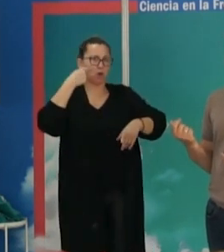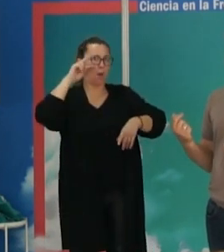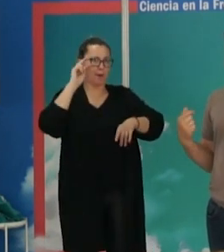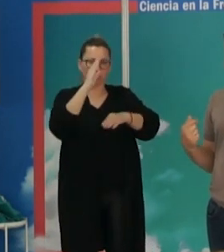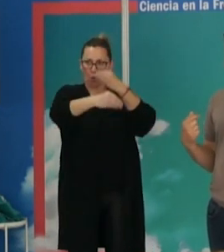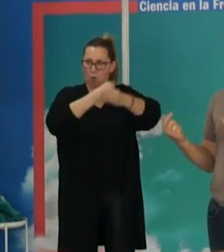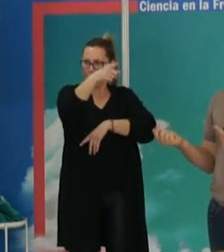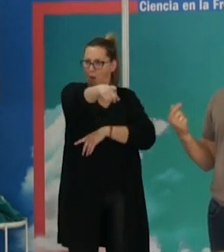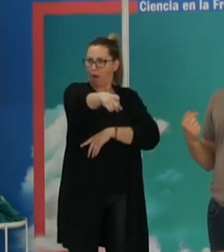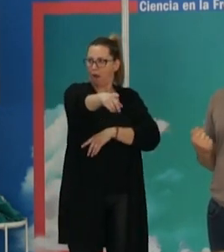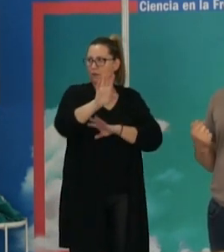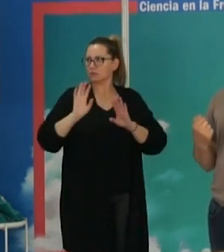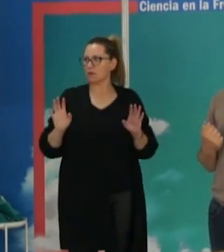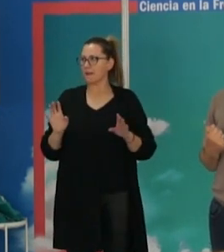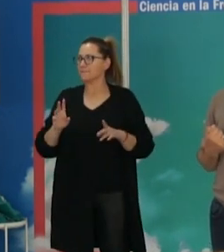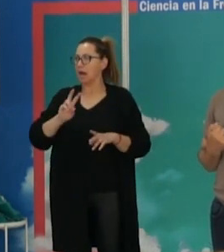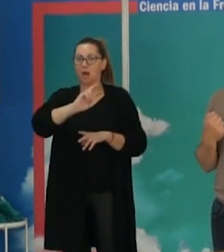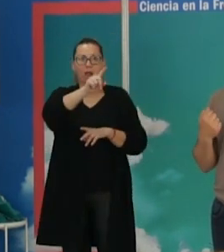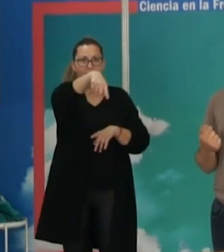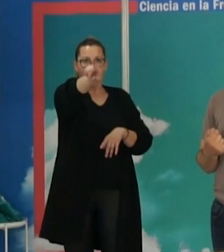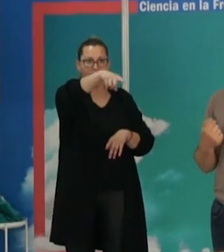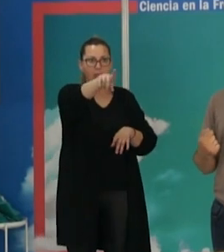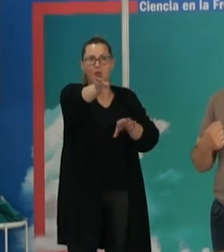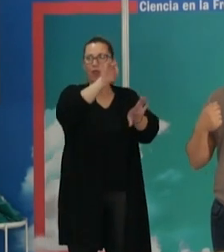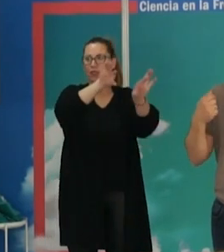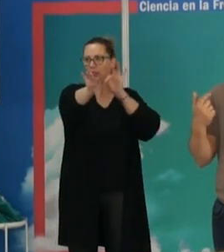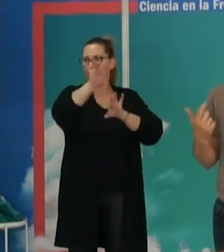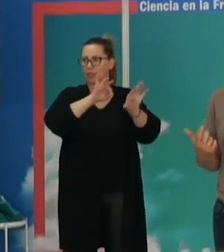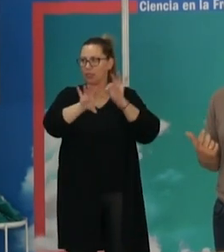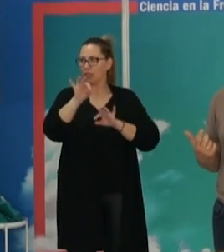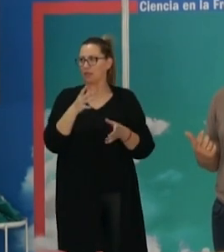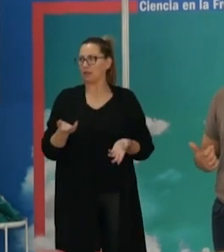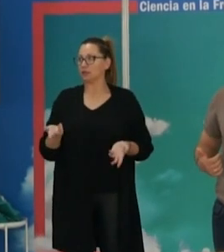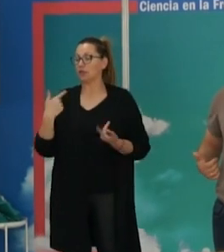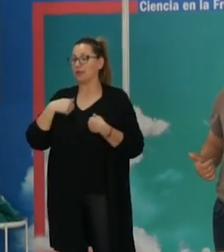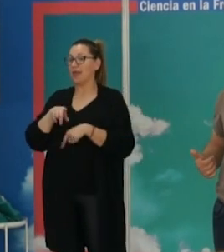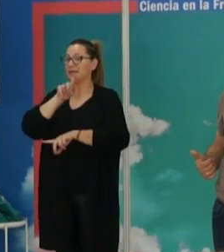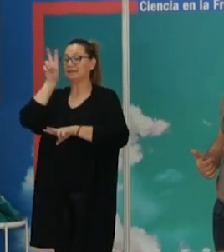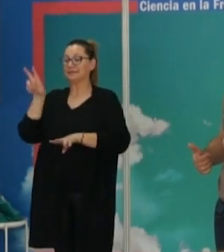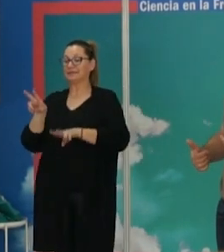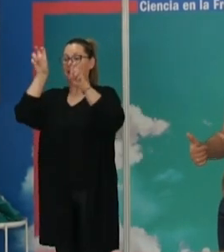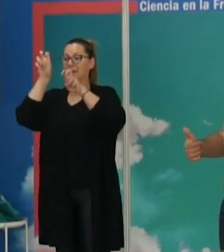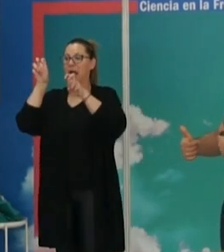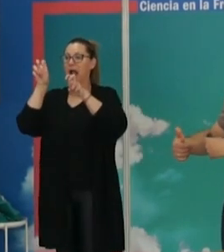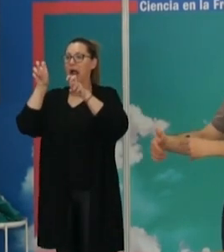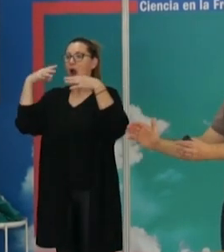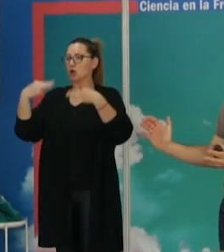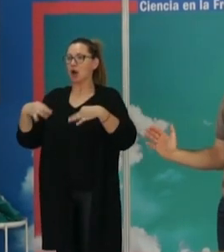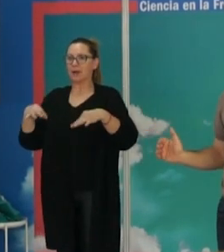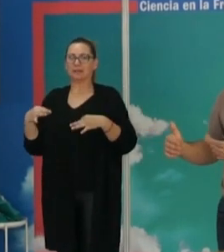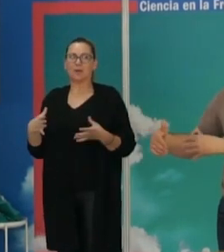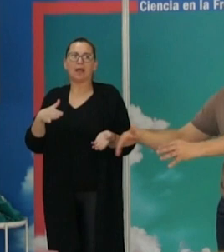normativas, dejar que otros decidan por nosotros en cuestiones que son normativas es casi